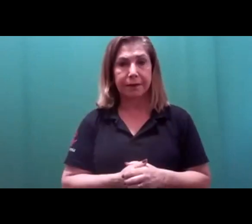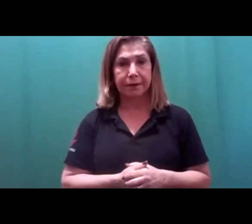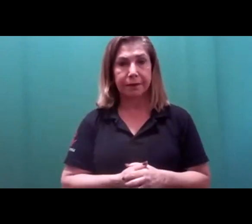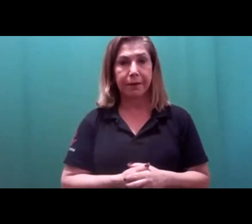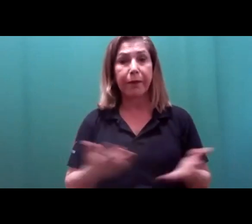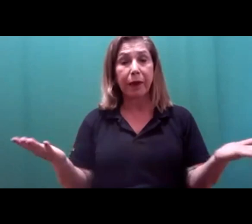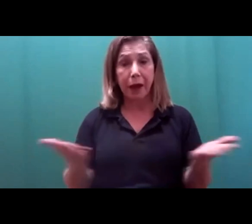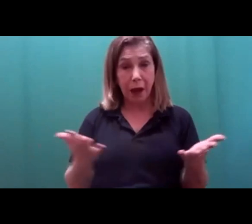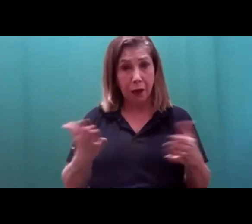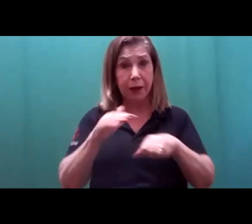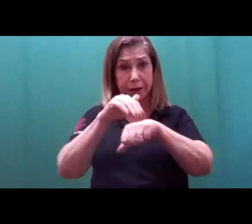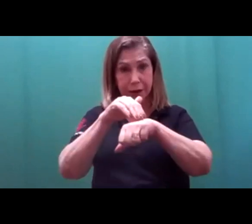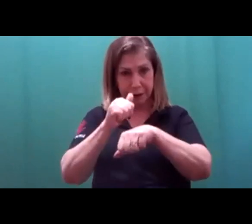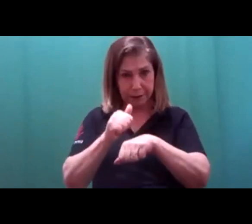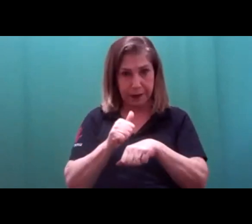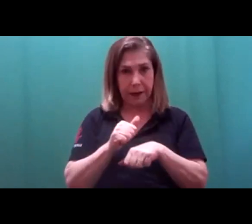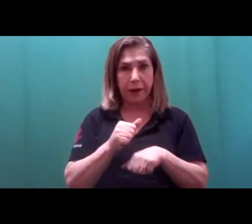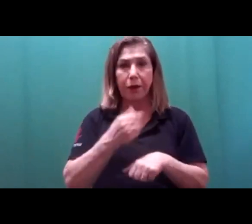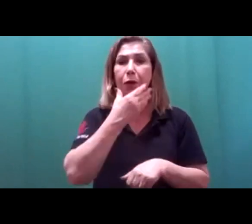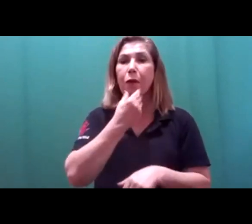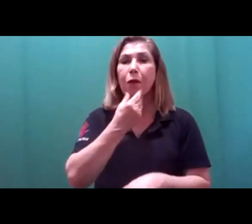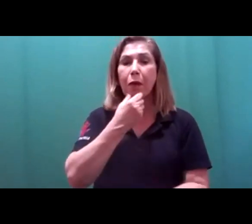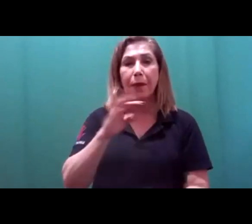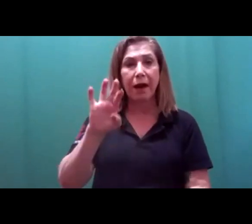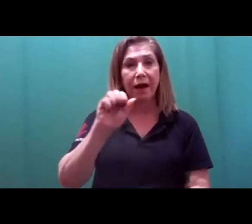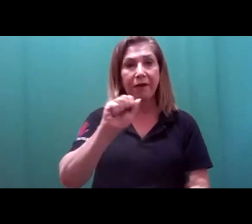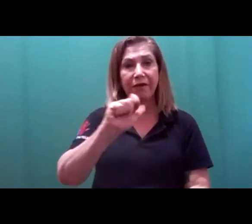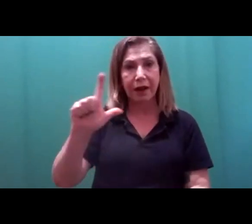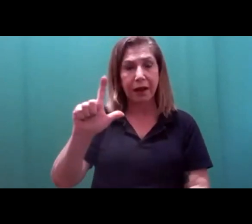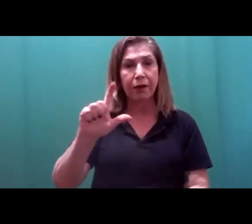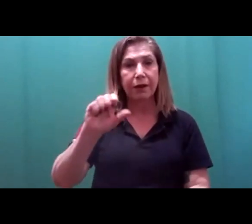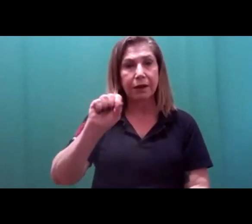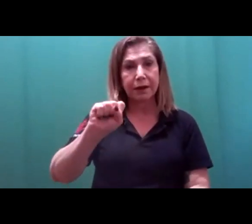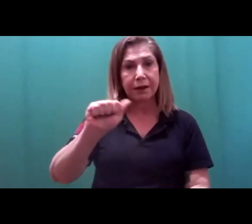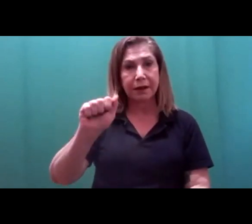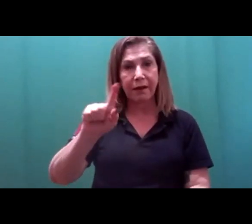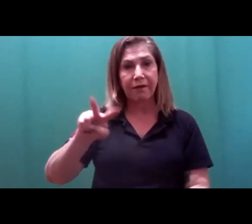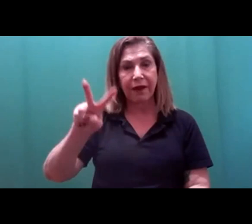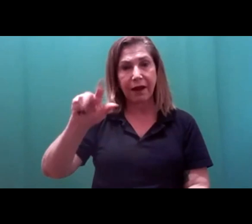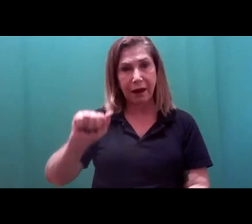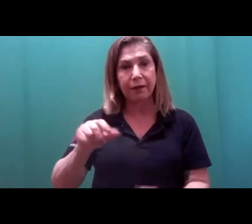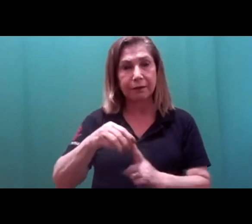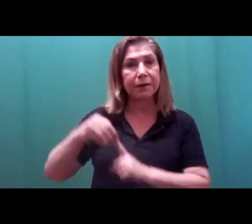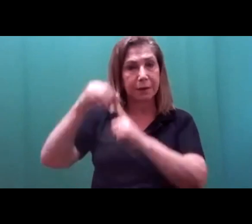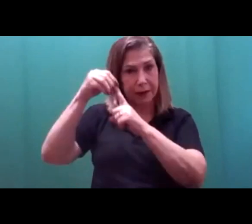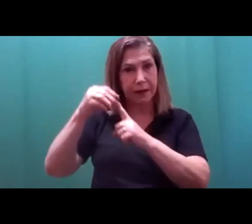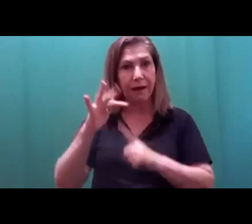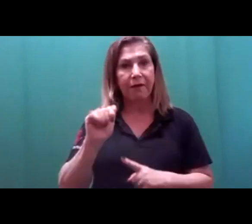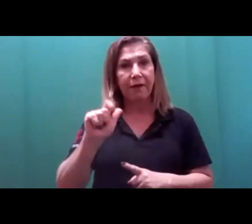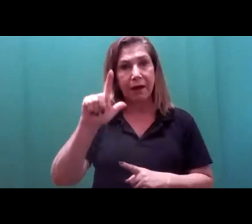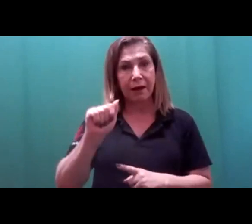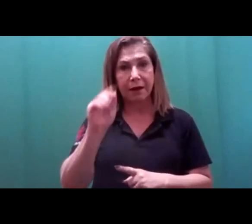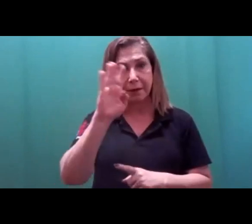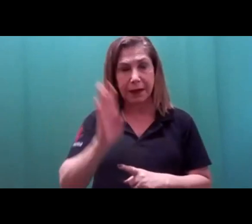Vamos então chamar agora o Rafael Zavala, que é o representante da FAO no Brasil. Bom dia, seja